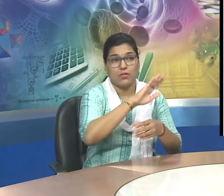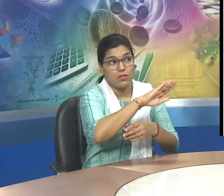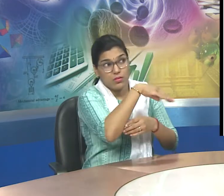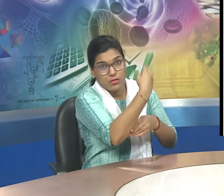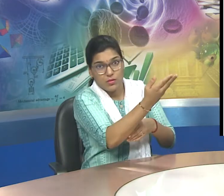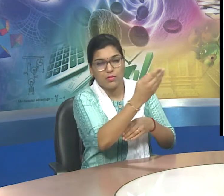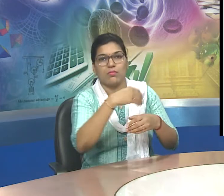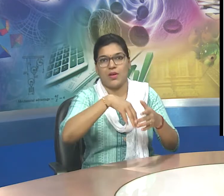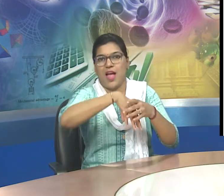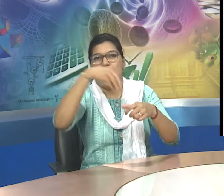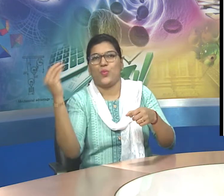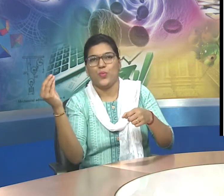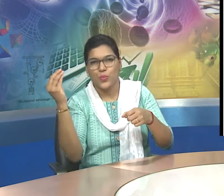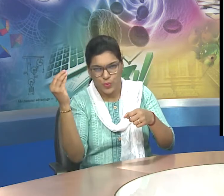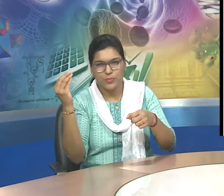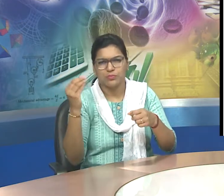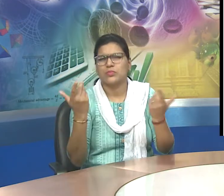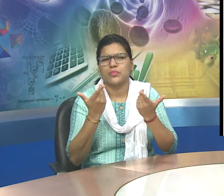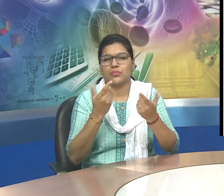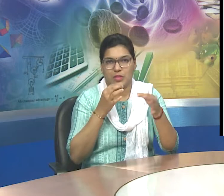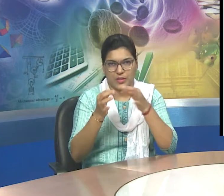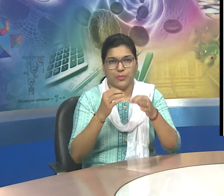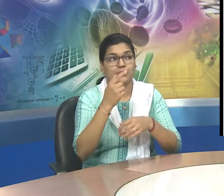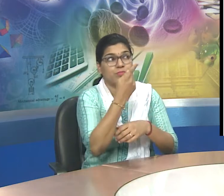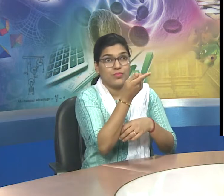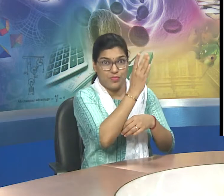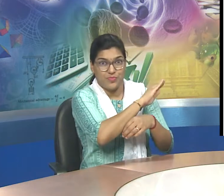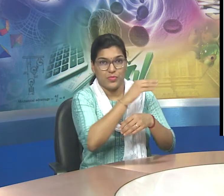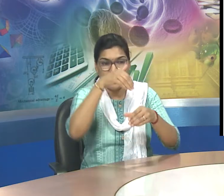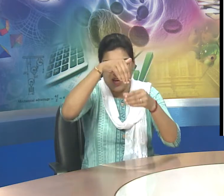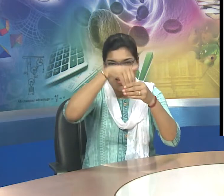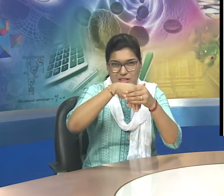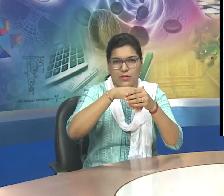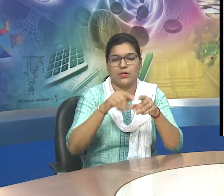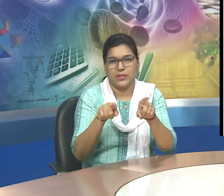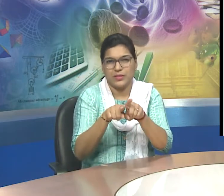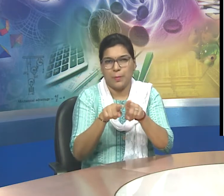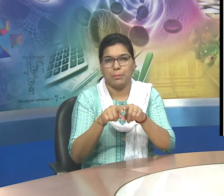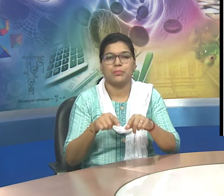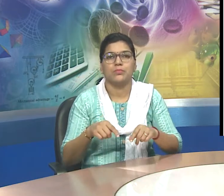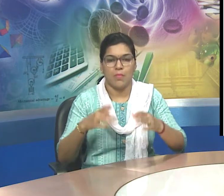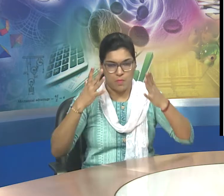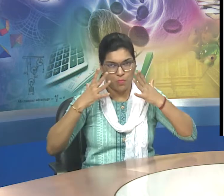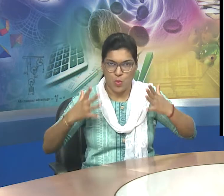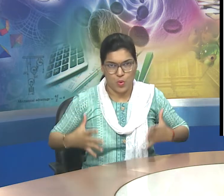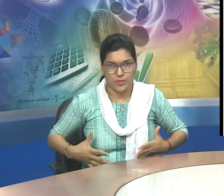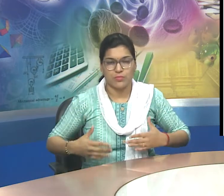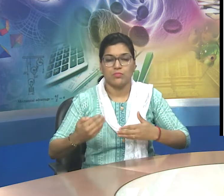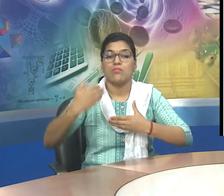स्क्रीन पर जो आपको पहला शब्द दिख रहा है इंटरनल, उसके बाद दूसरा शब्द है एक्सटर्नल। तो आइए पहले इंटरनल शब्द को